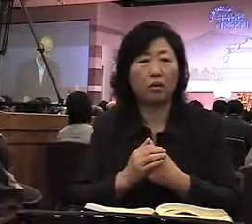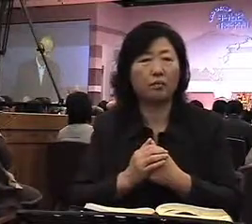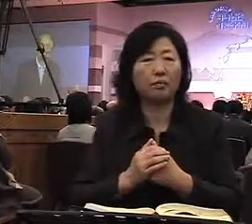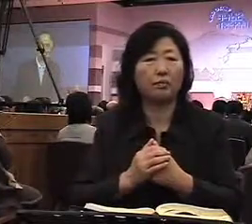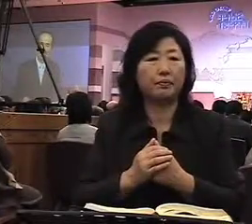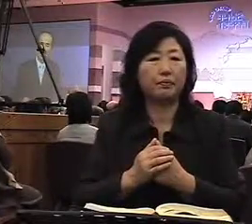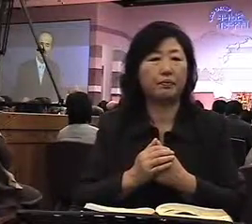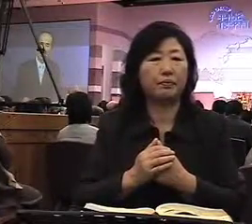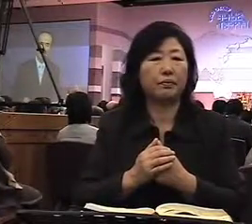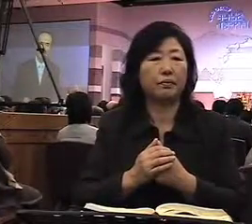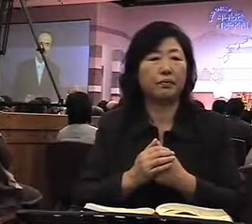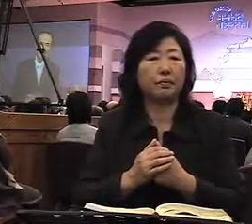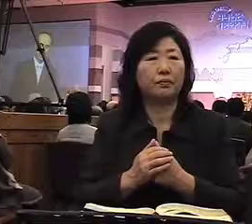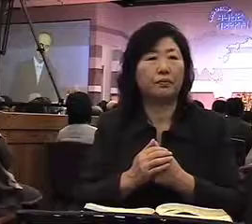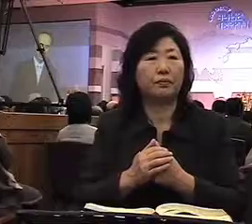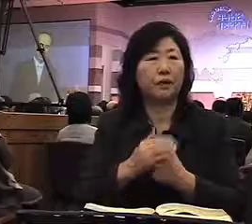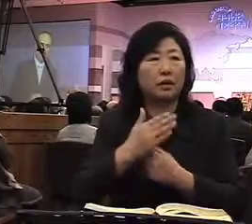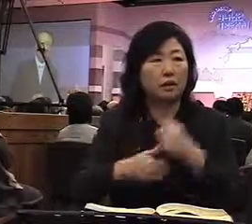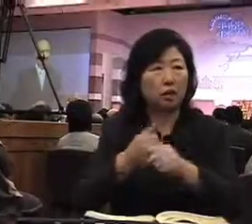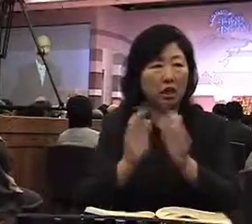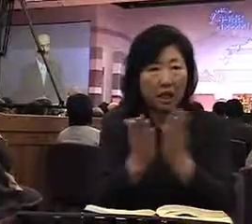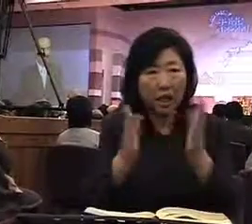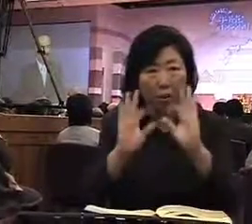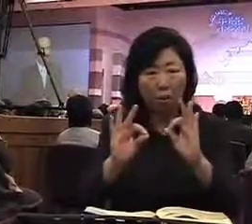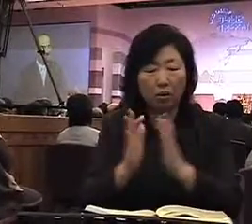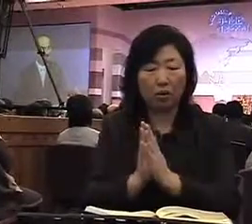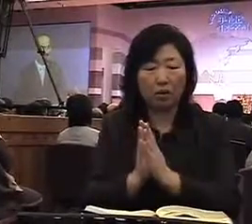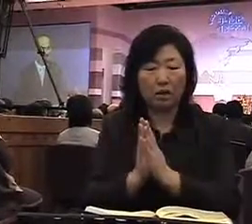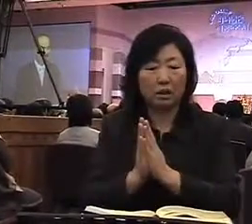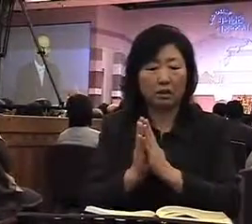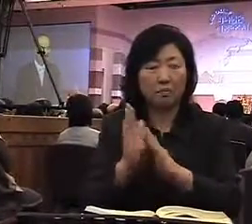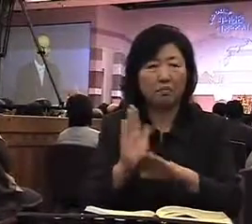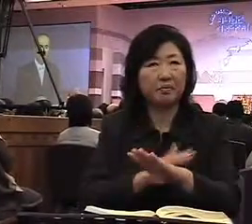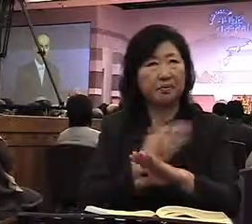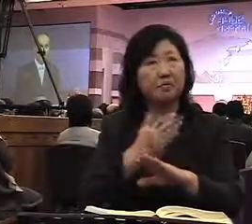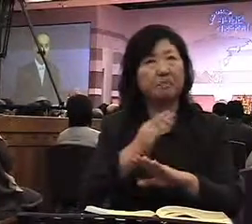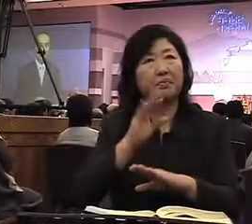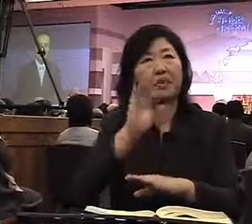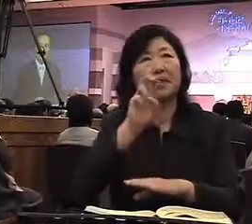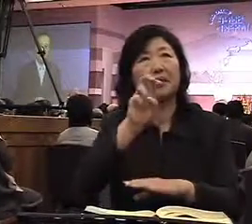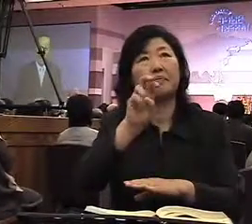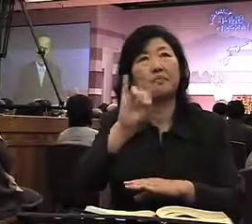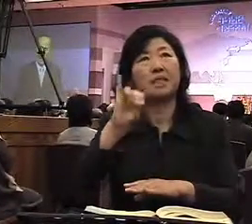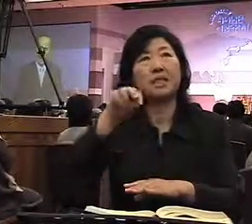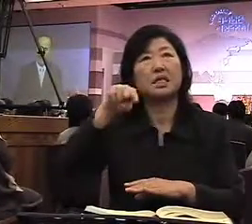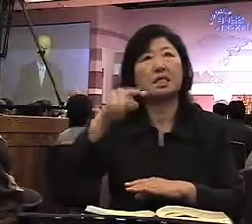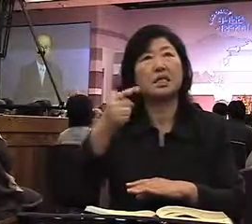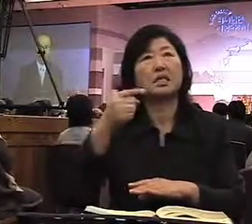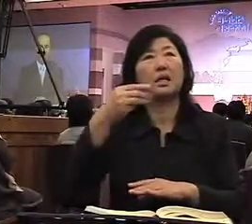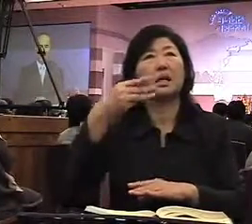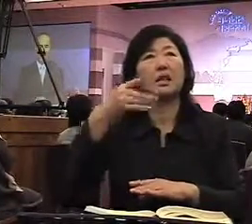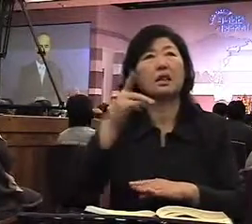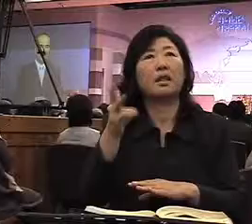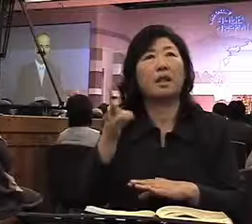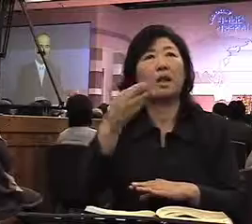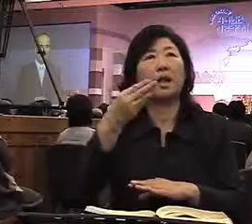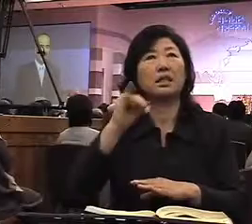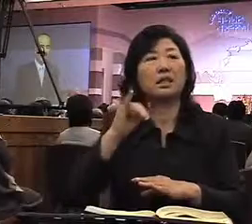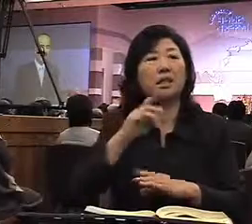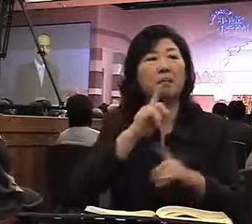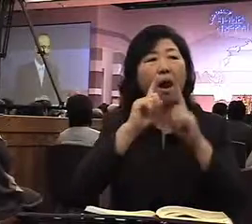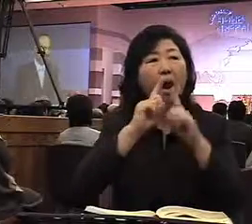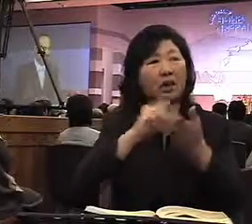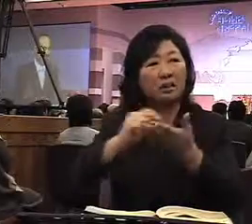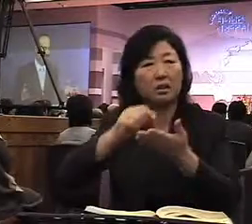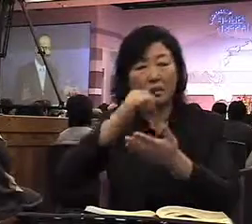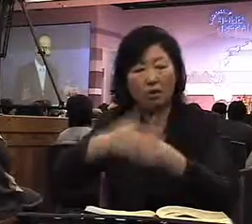여러분, 이 신기하다는 말은 성경에 보니까 이 미스테리라는 말을 쓰고 있어요. 이 미스테리라고 하는 말은